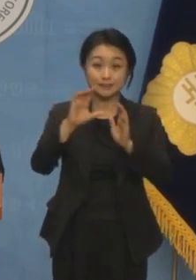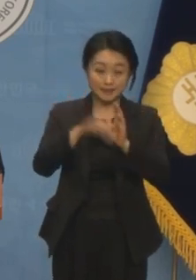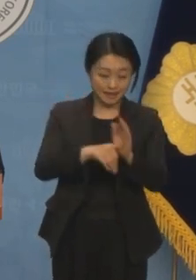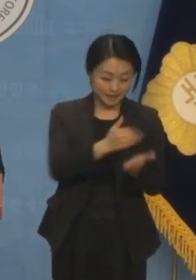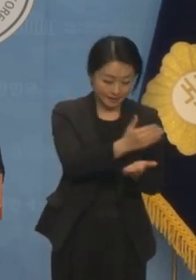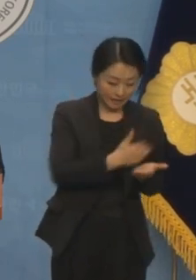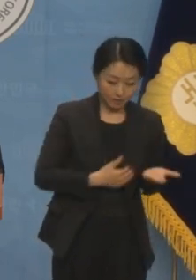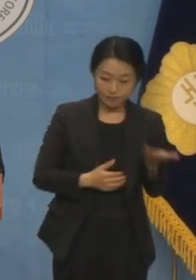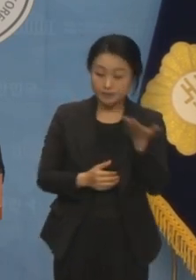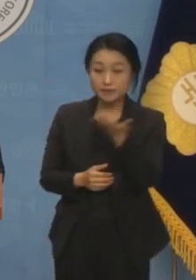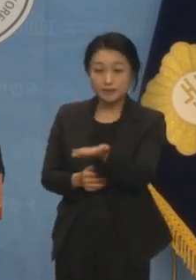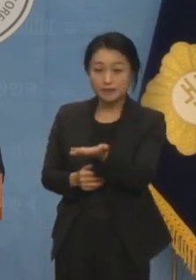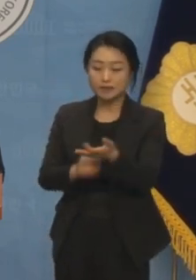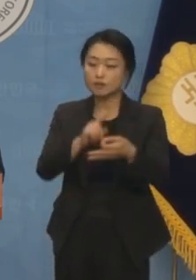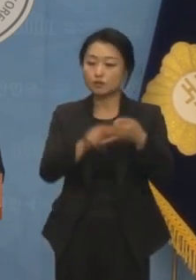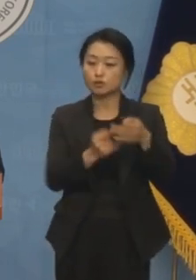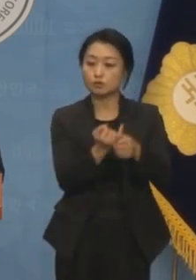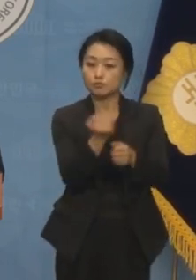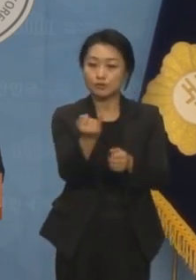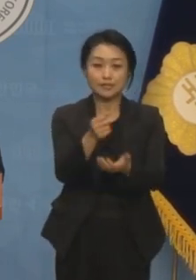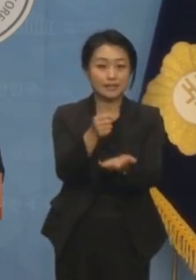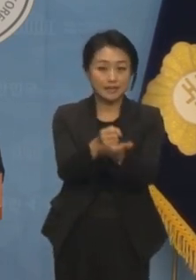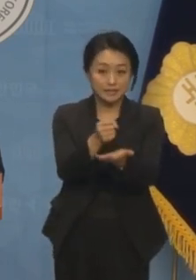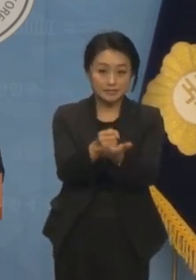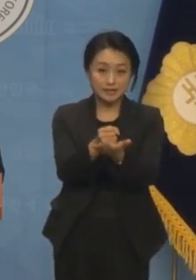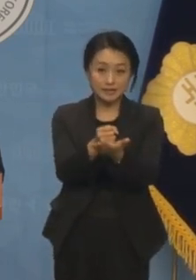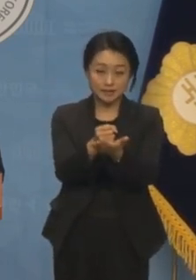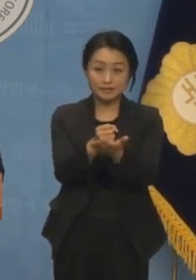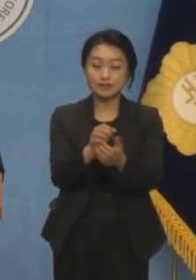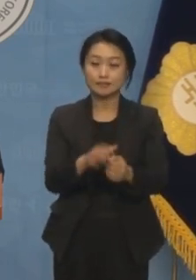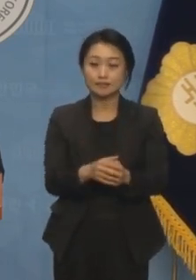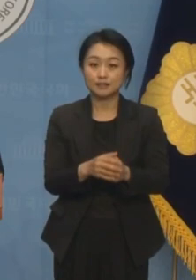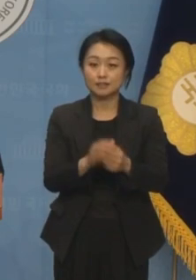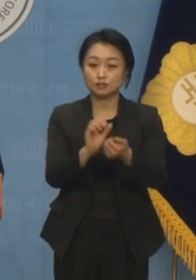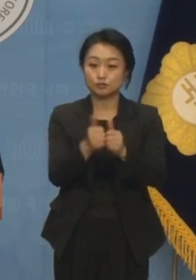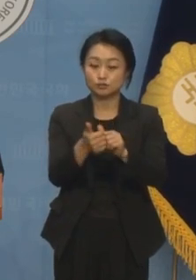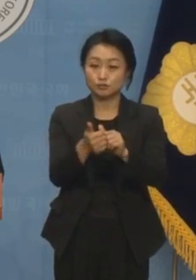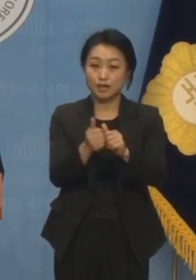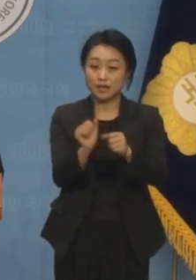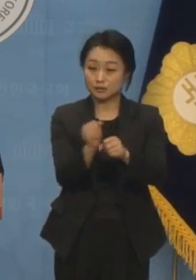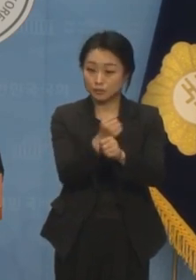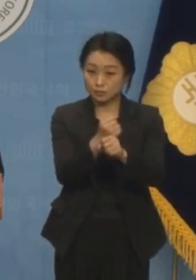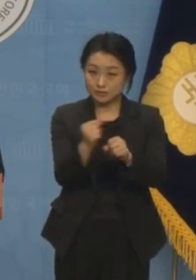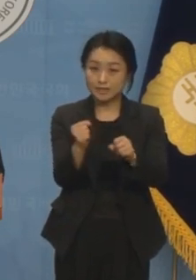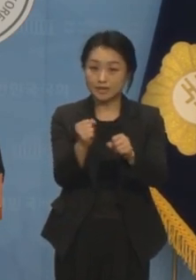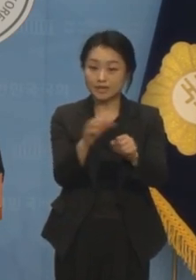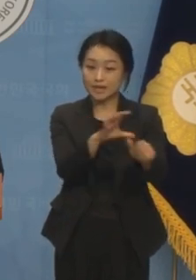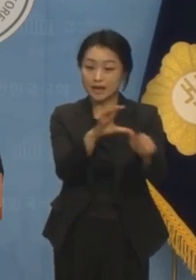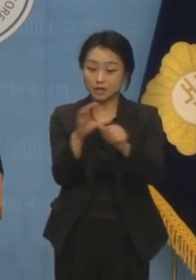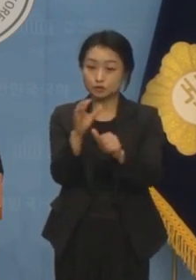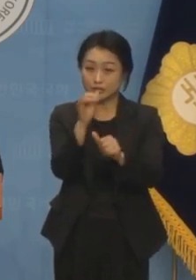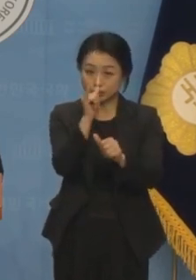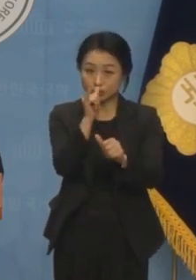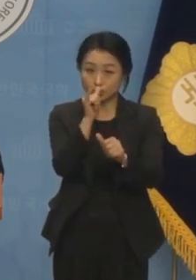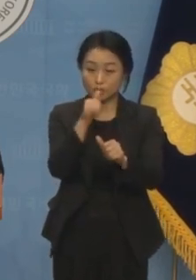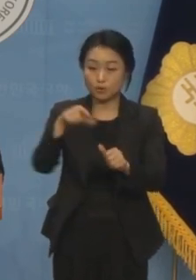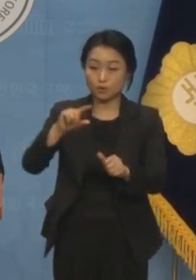의견서에 김 여사의 계좌들은 시세 조종에 활용할 수 있도록 권